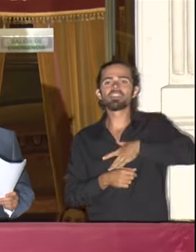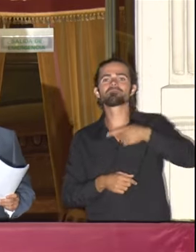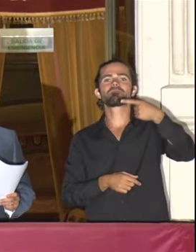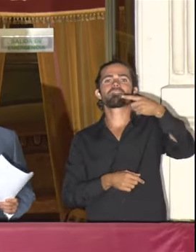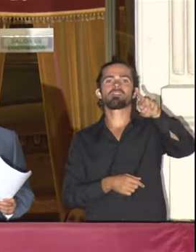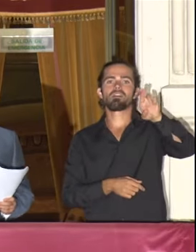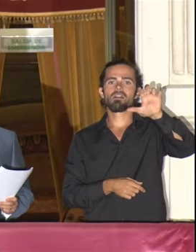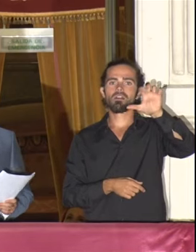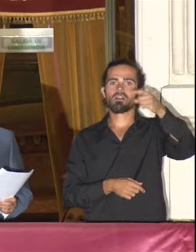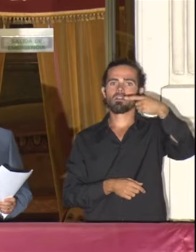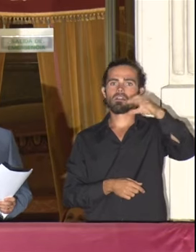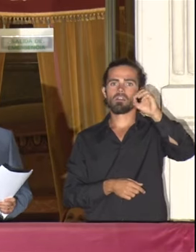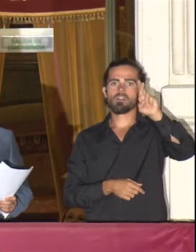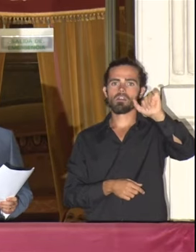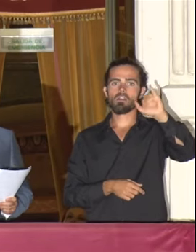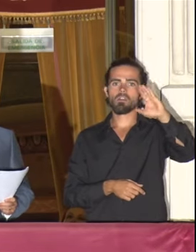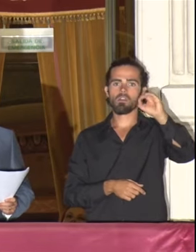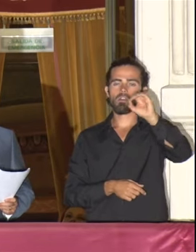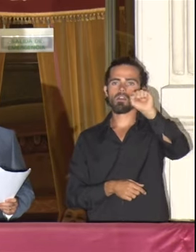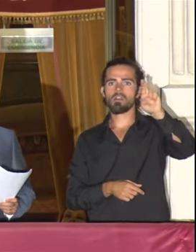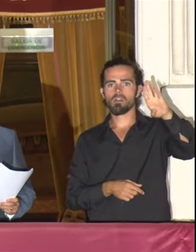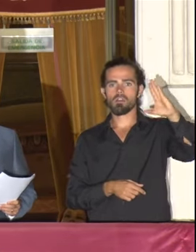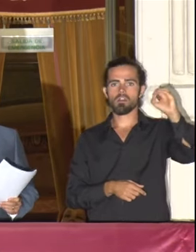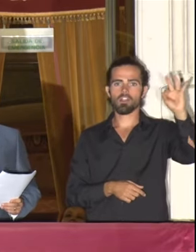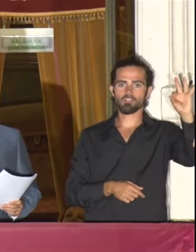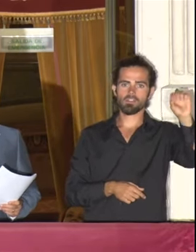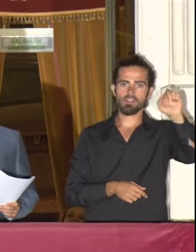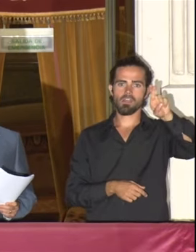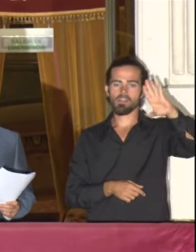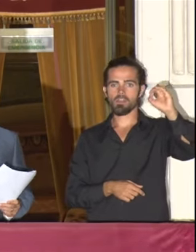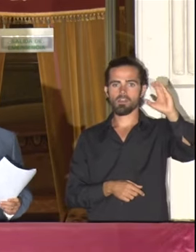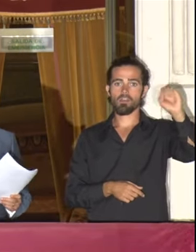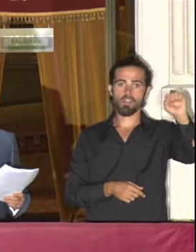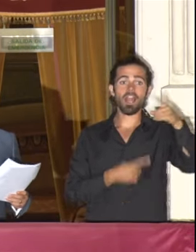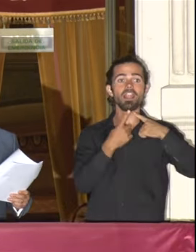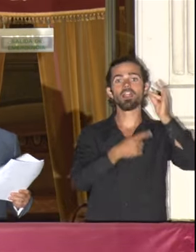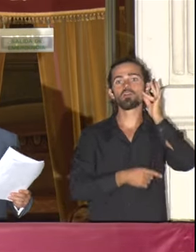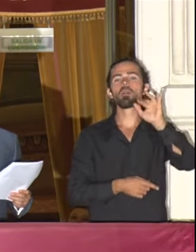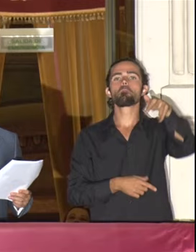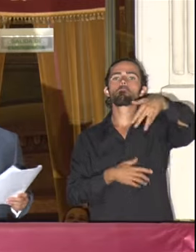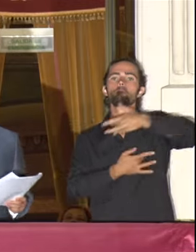Gregorio Arcos Aroca y la novia era mi bisabuela María Jesús Ávila.